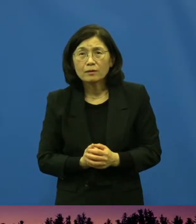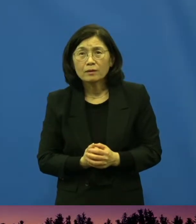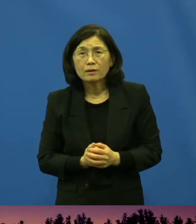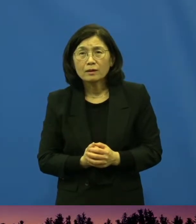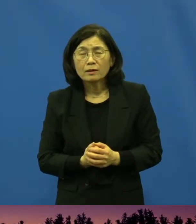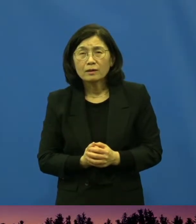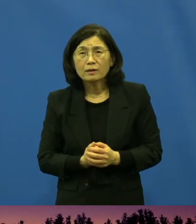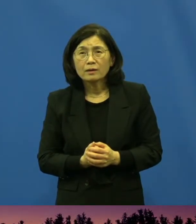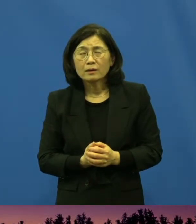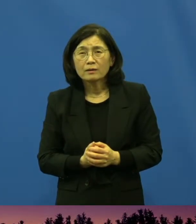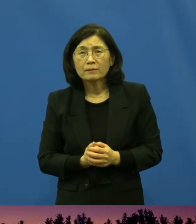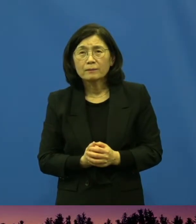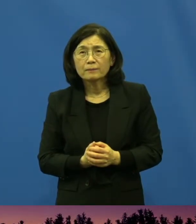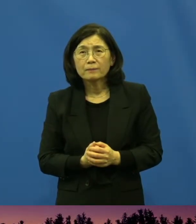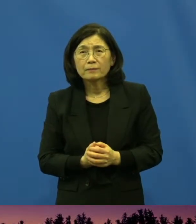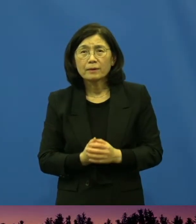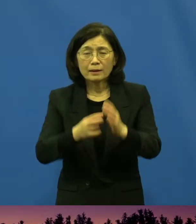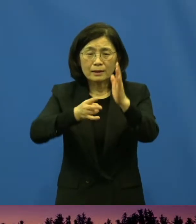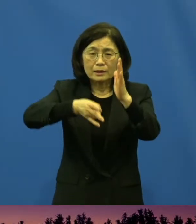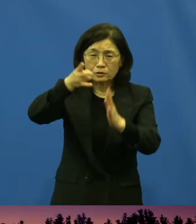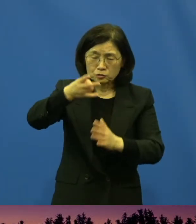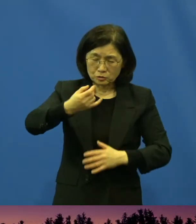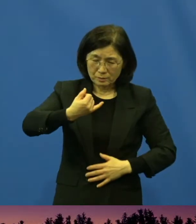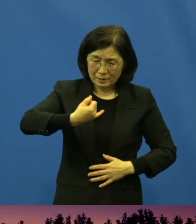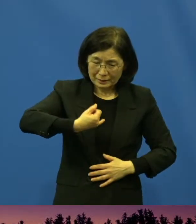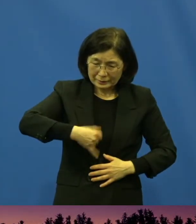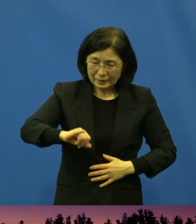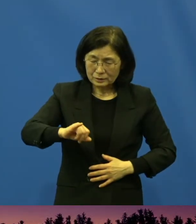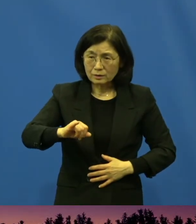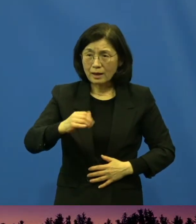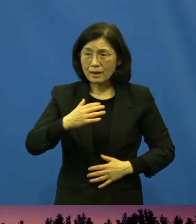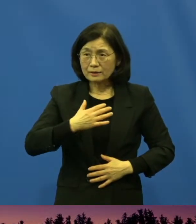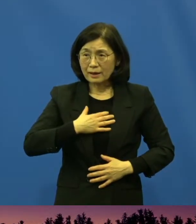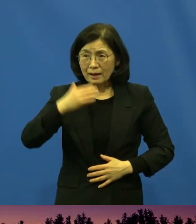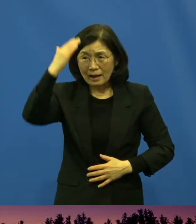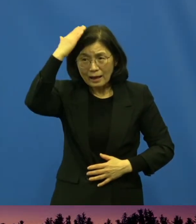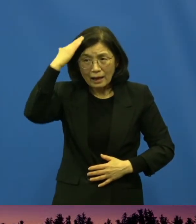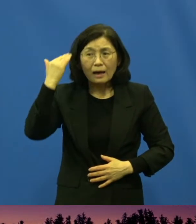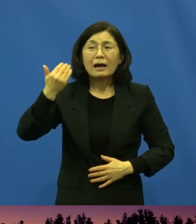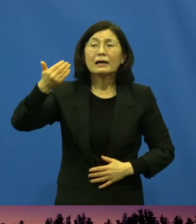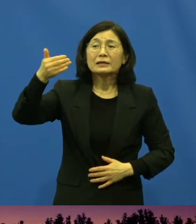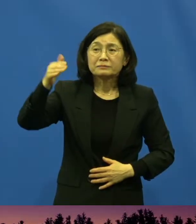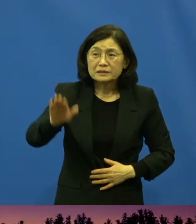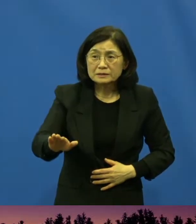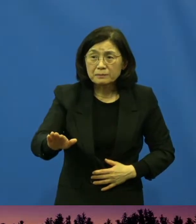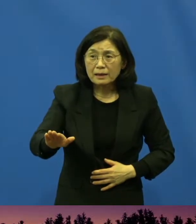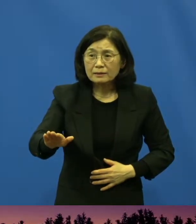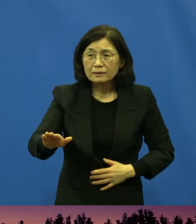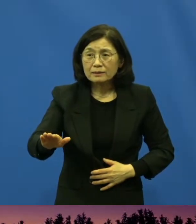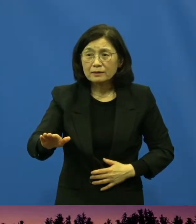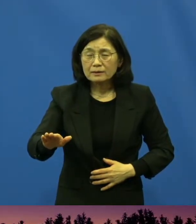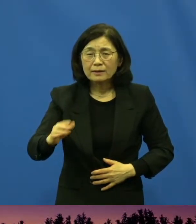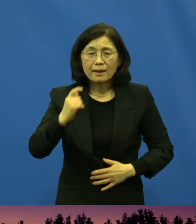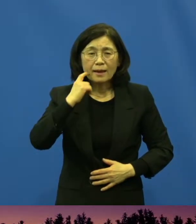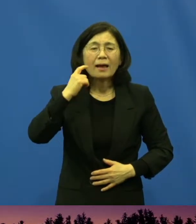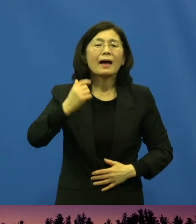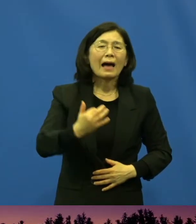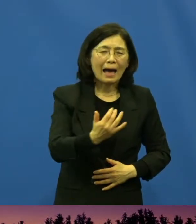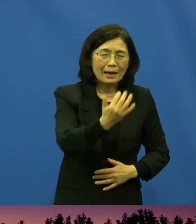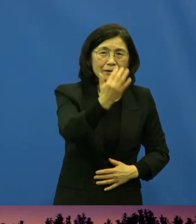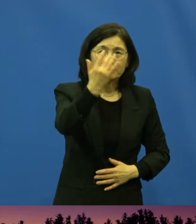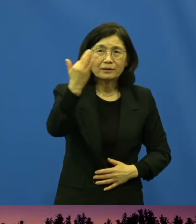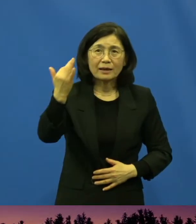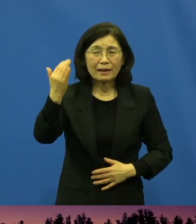이게 참 의미 있는 말이에요. 예루살렘의 딸들아, 내가 비록 금으나 아름답다. 어떻게 보면 금